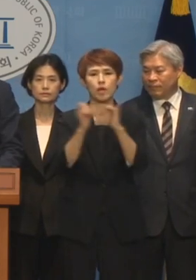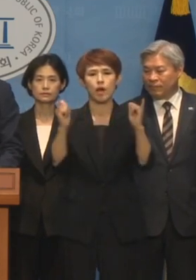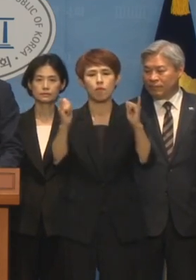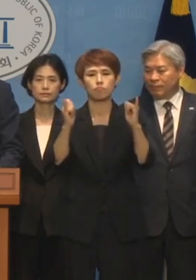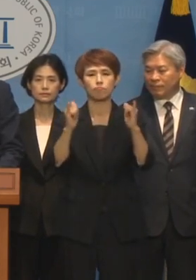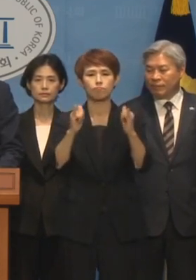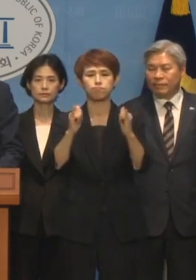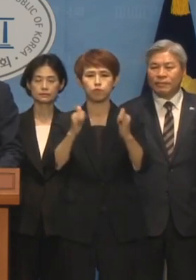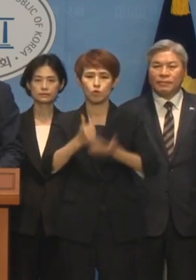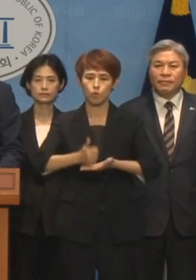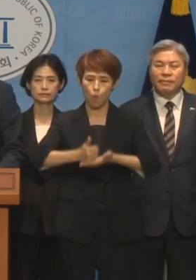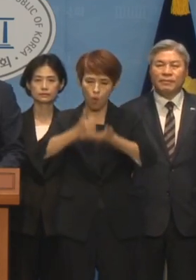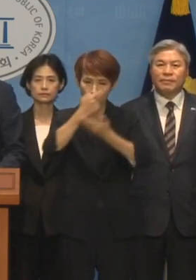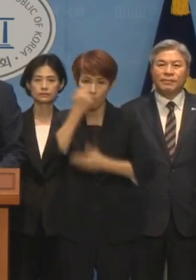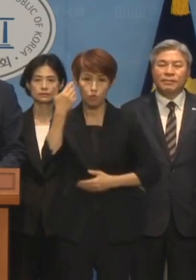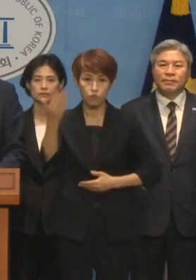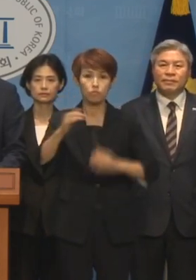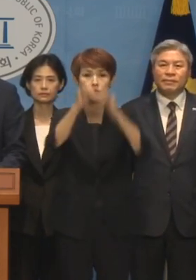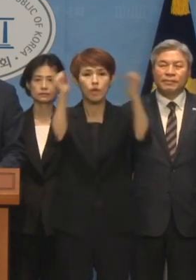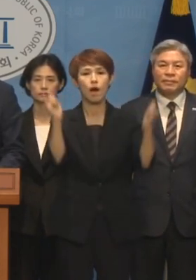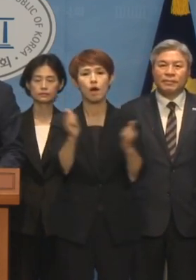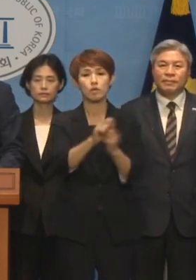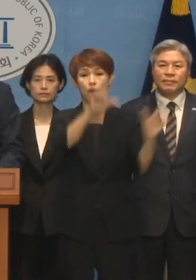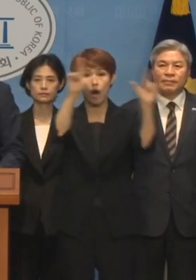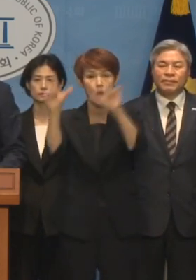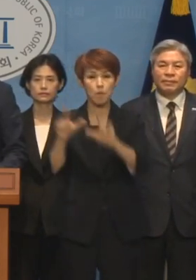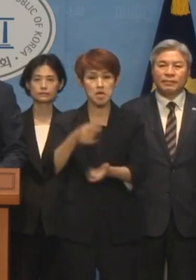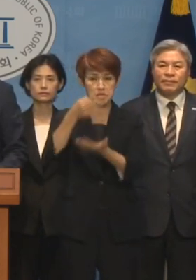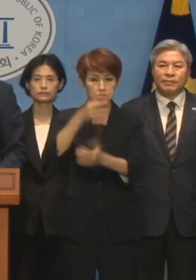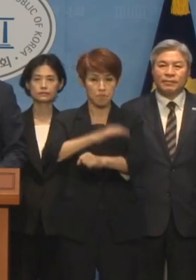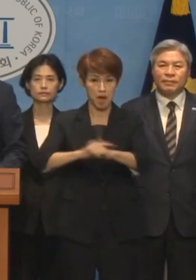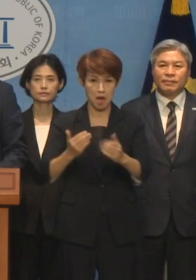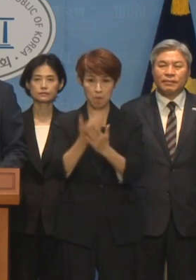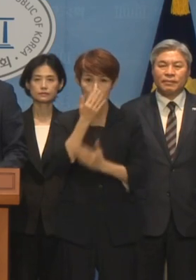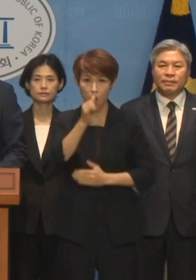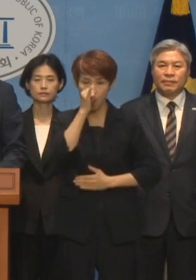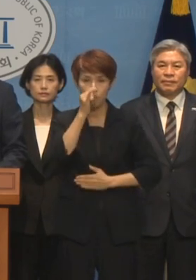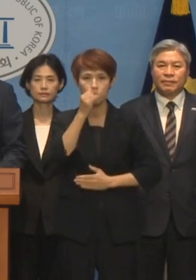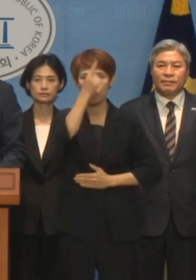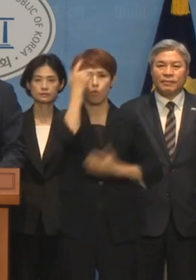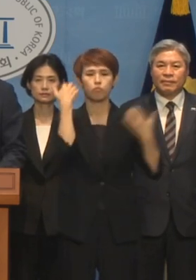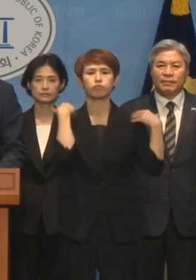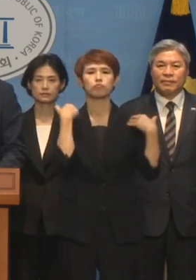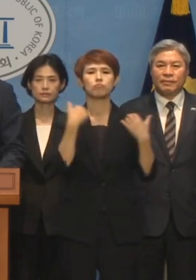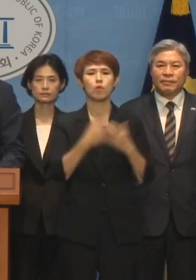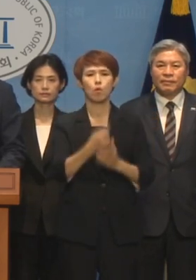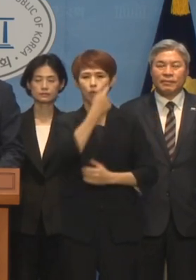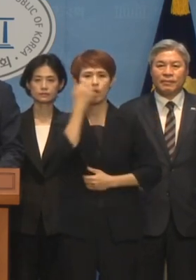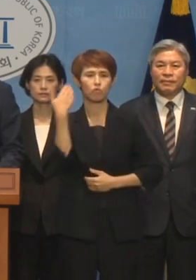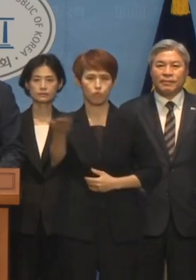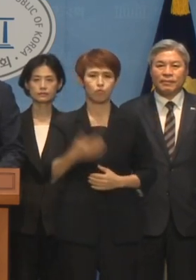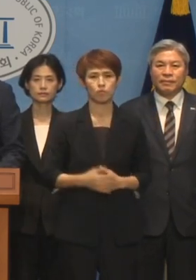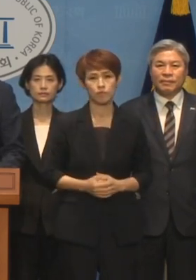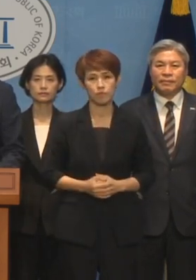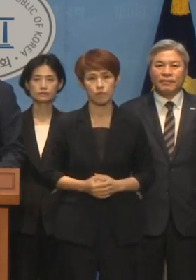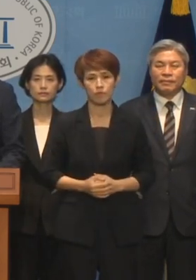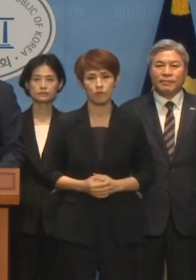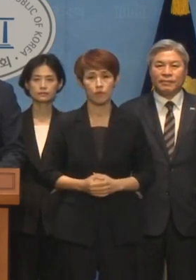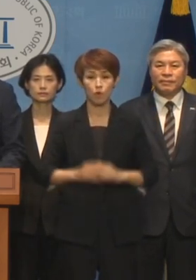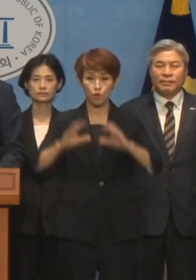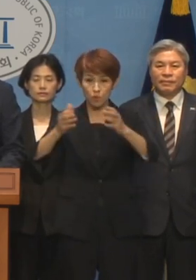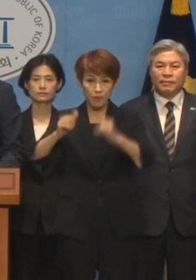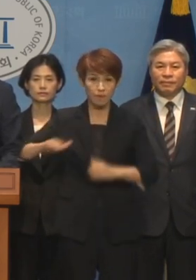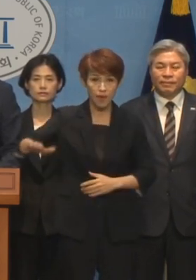보장되면서 삶의 질을 유지할 수 있는 권리를 국가가 적극 보장토록 하는 것입니다. 이에 모든